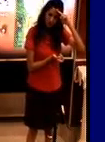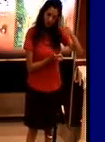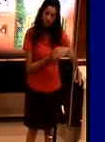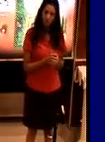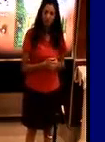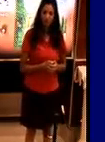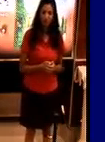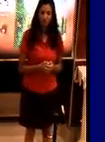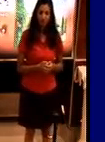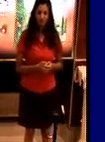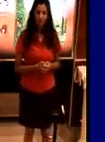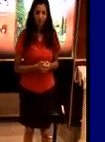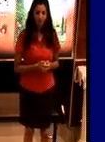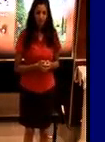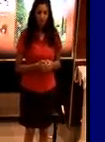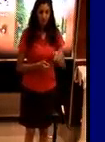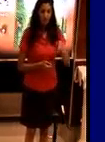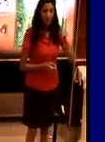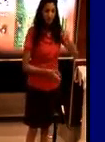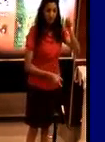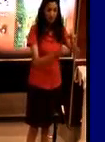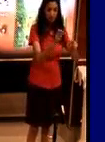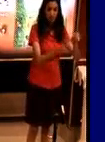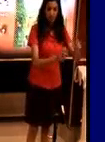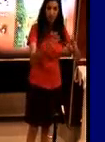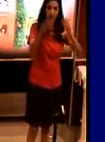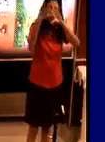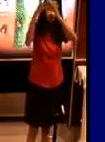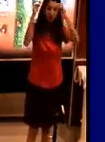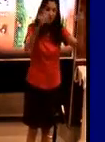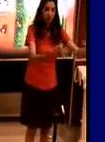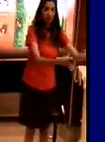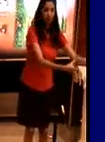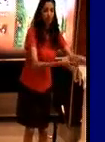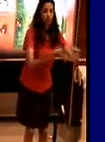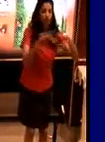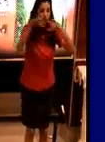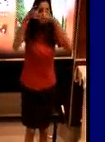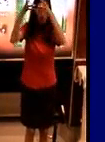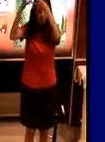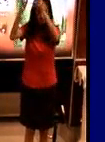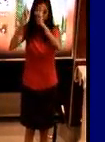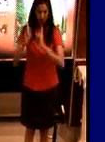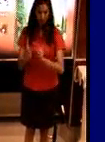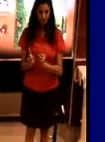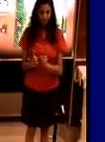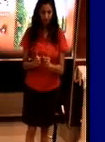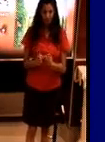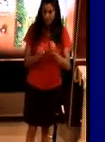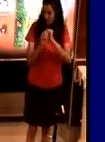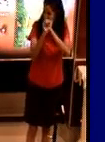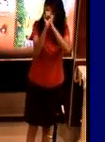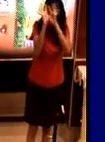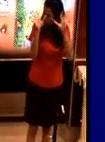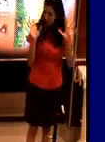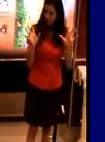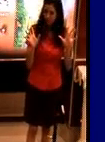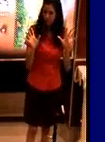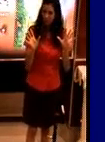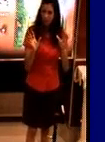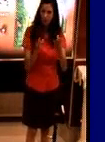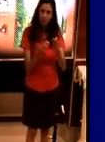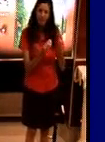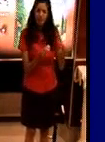mi pacto, yo los llevaré a mi santo monte. Claro, hermanos, está claro, ¿verdad? De manera